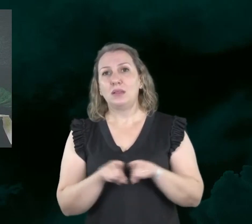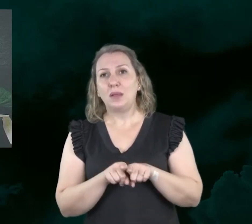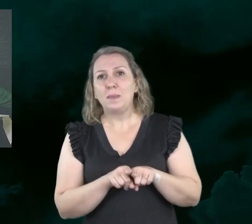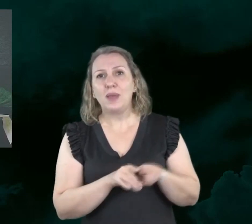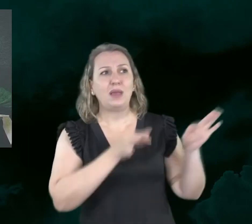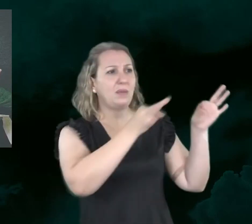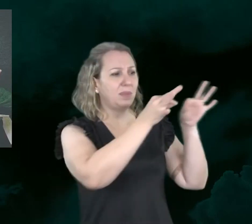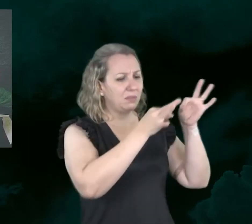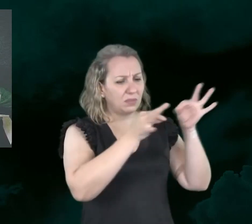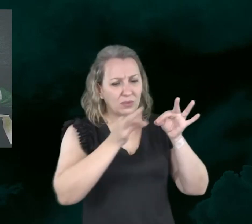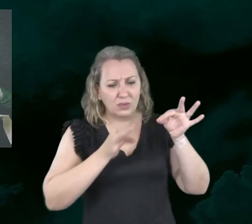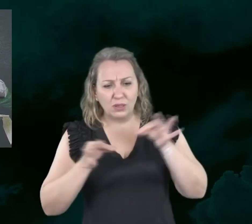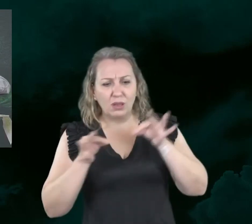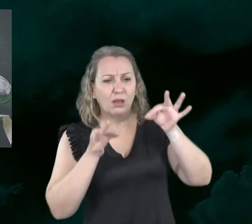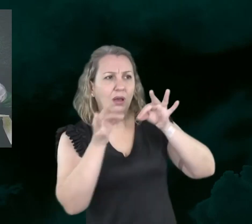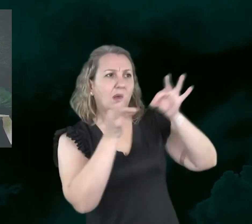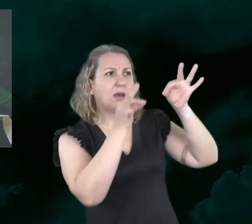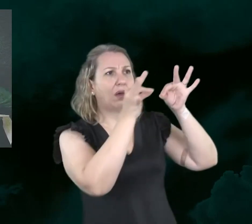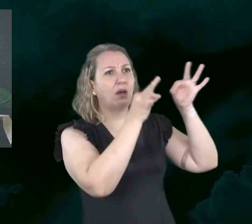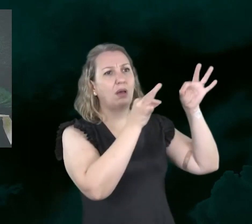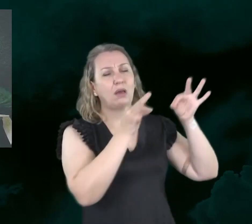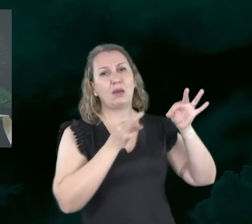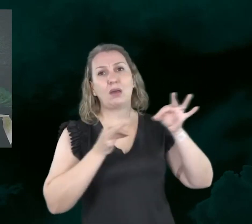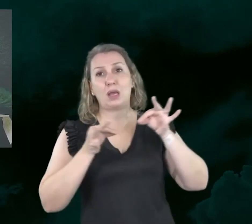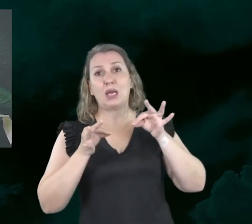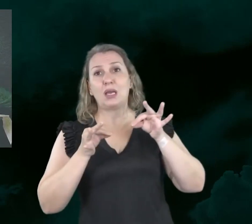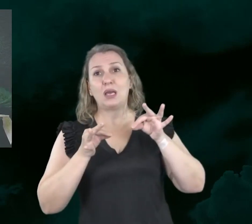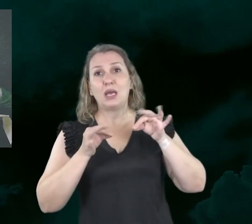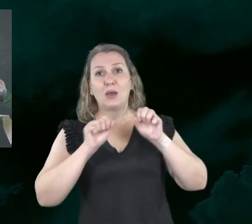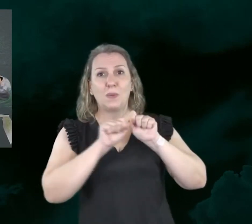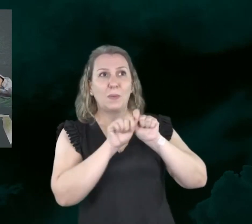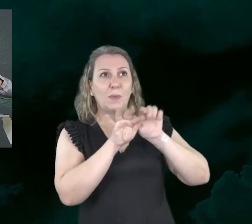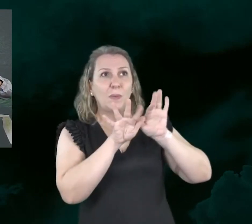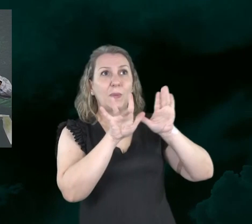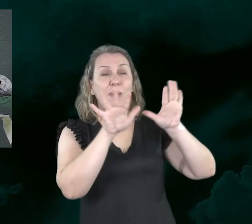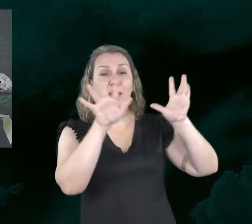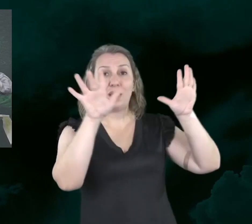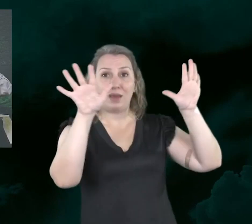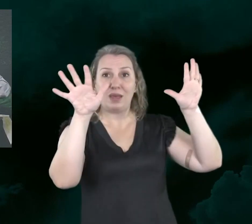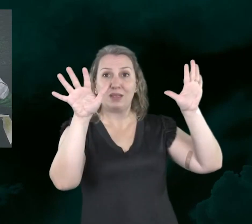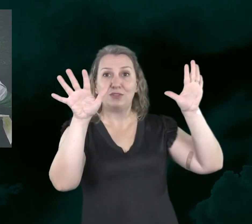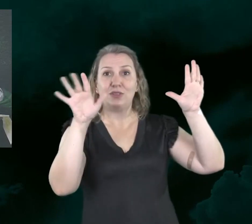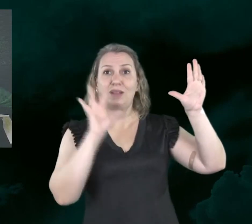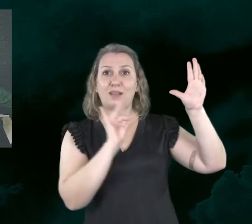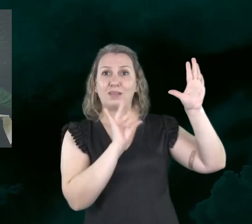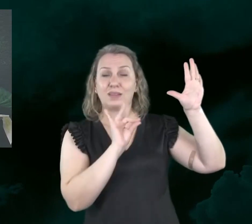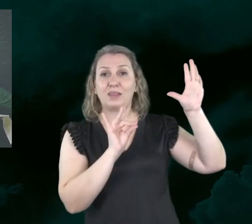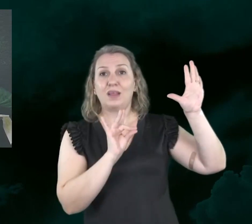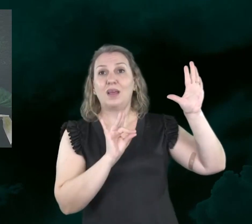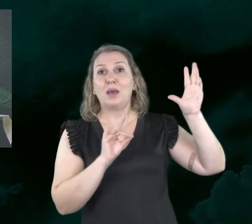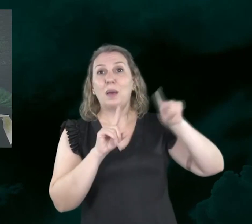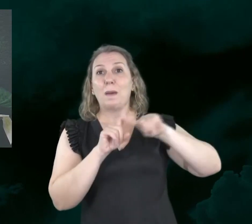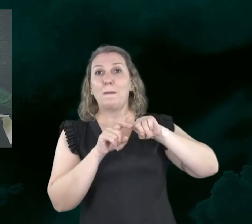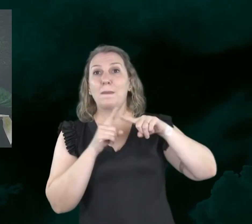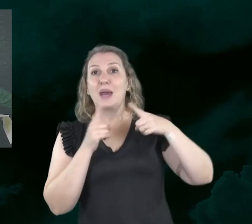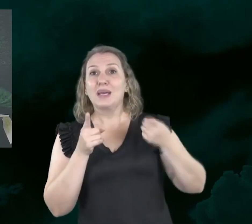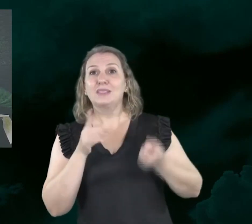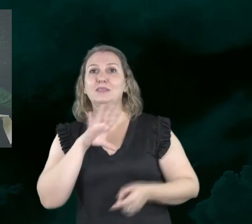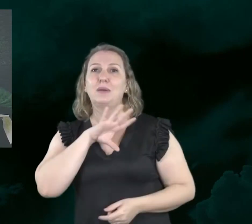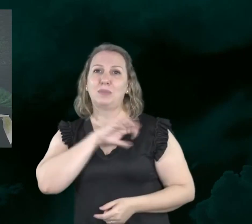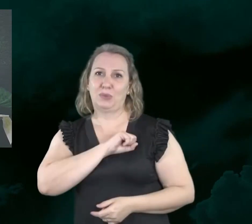uma rede. Mas essa rede, irmãos, é uma rede que nós precisamos estender